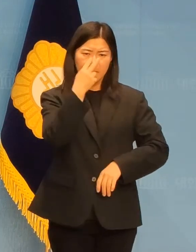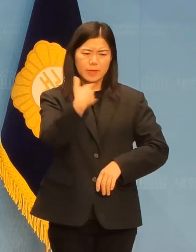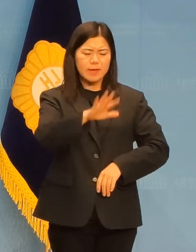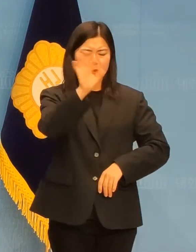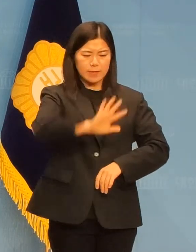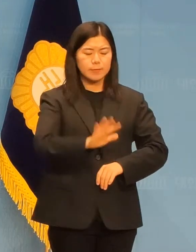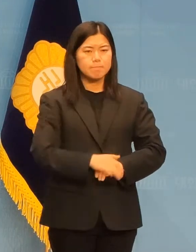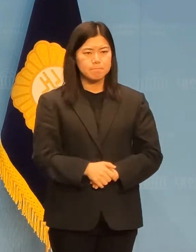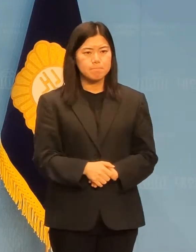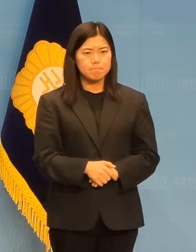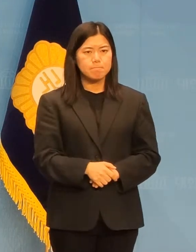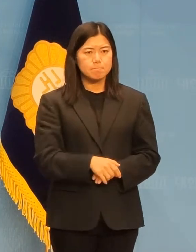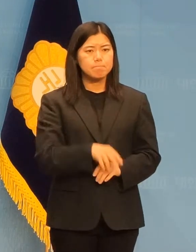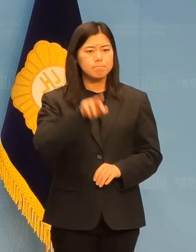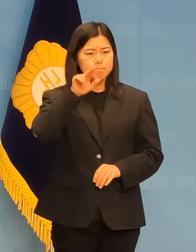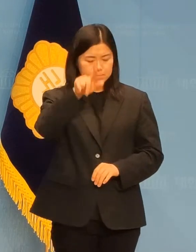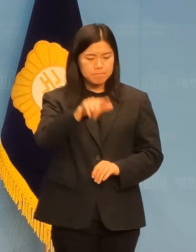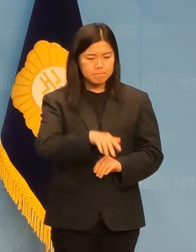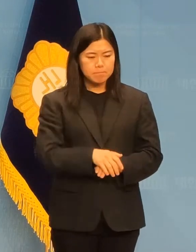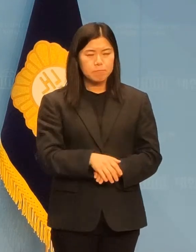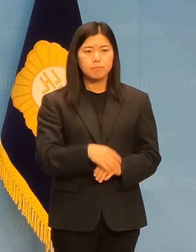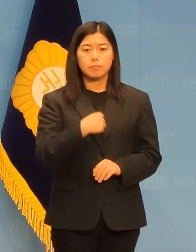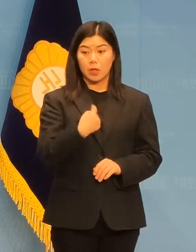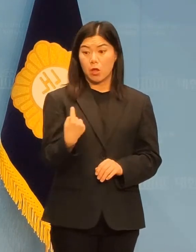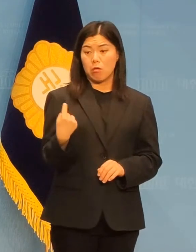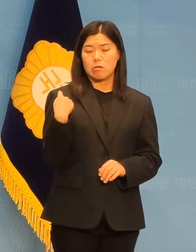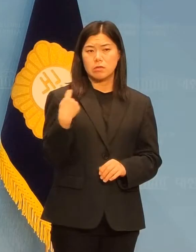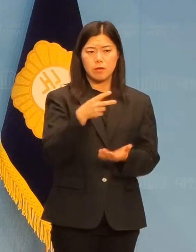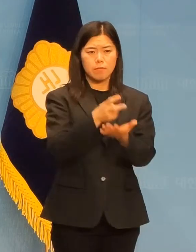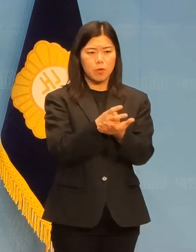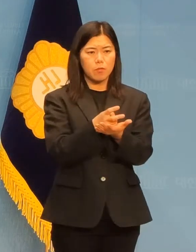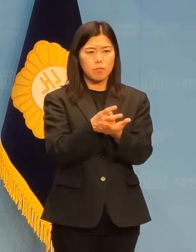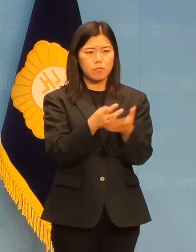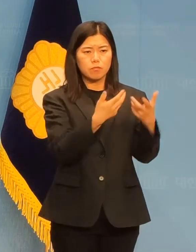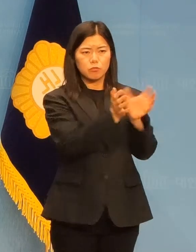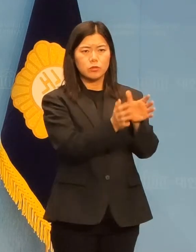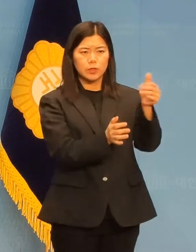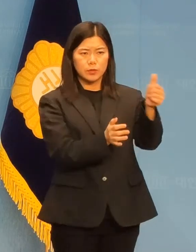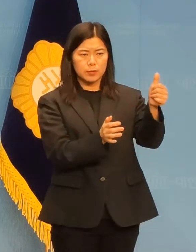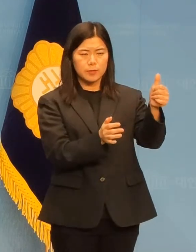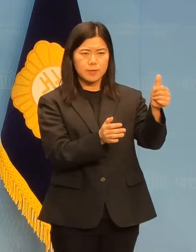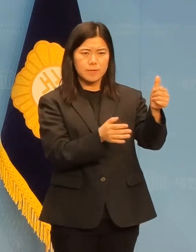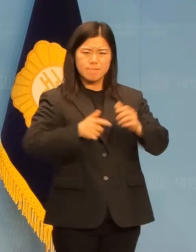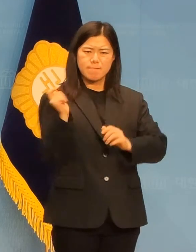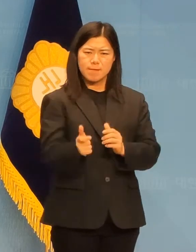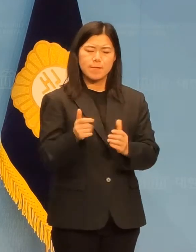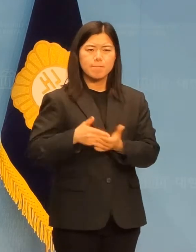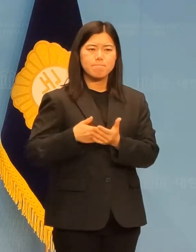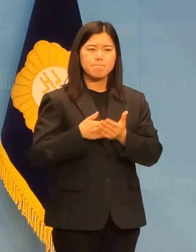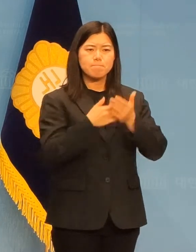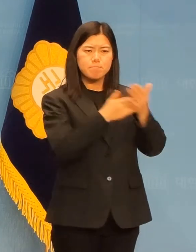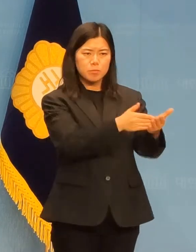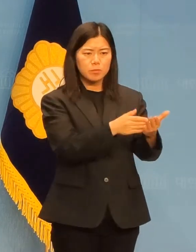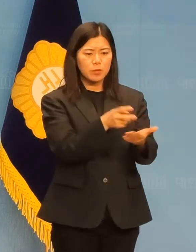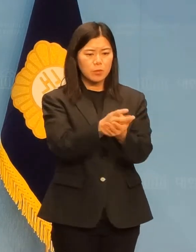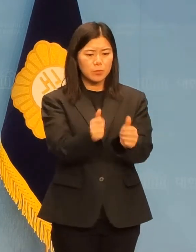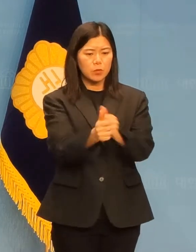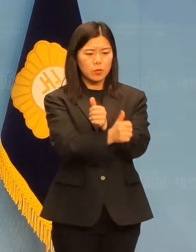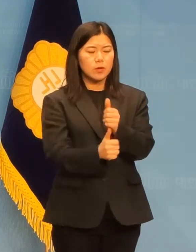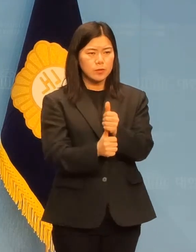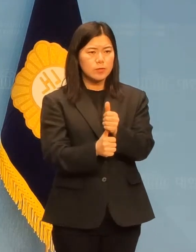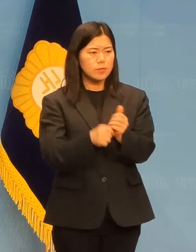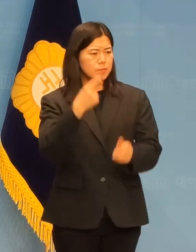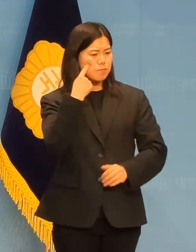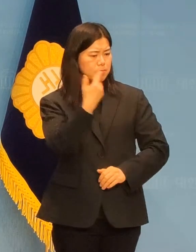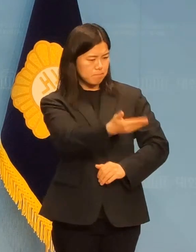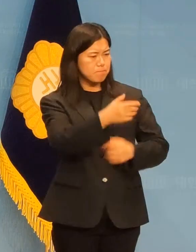않을 것이다 지적하고, 제가 어제 법무부 장관에게 강력히 법사위에서